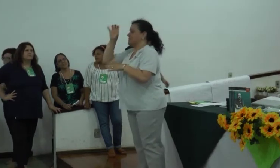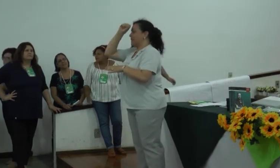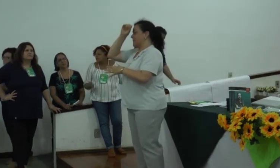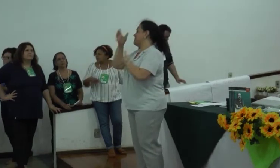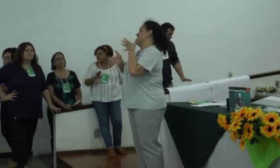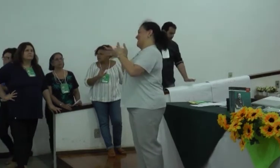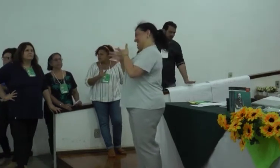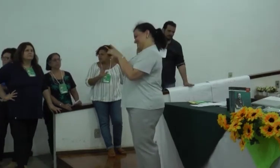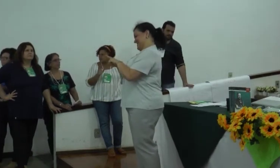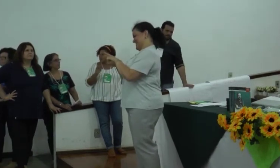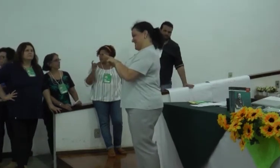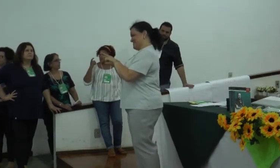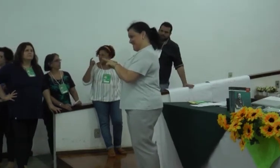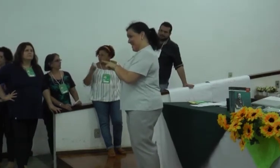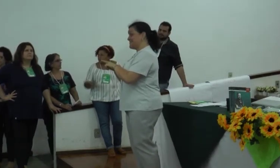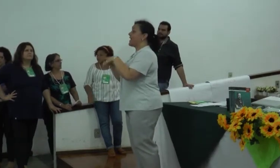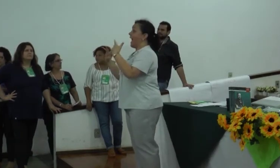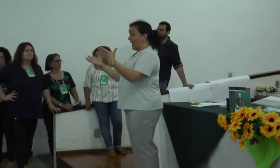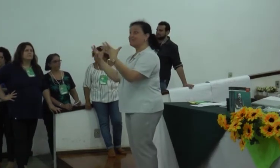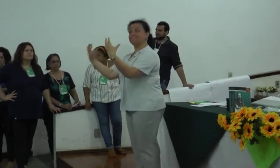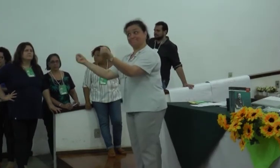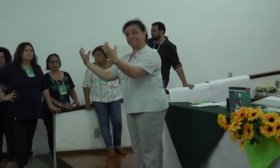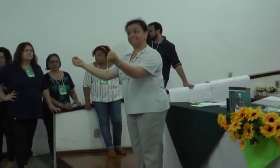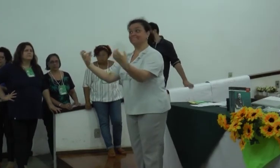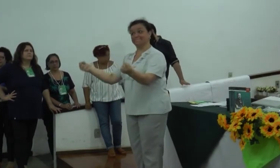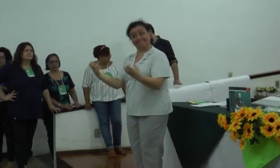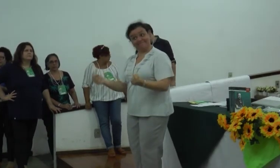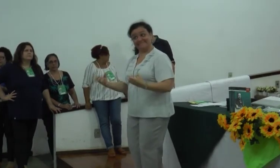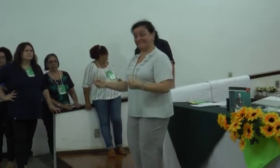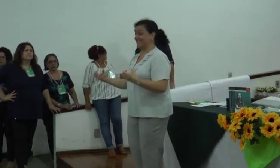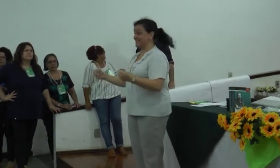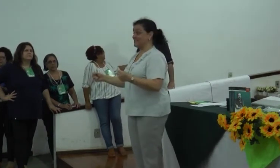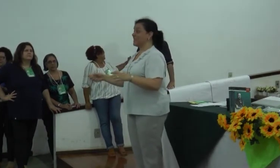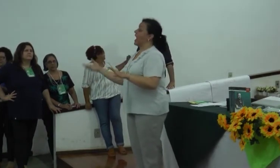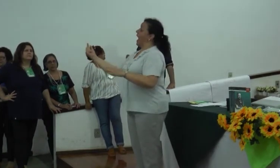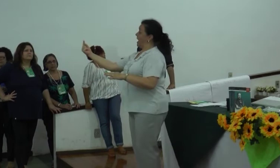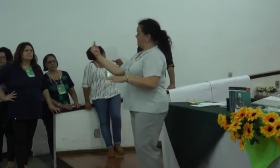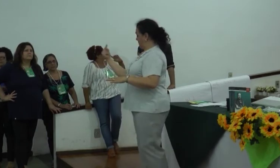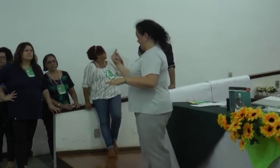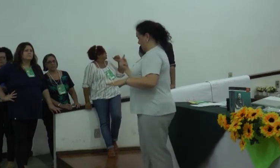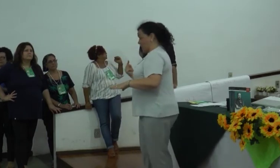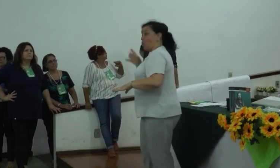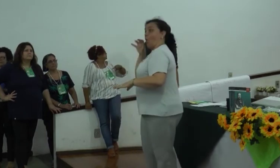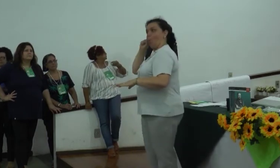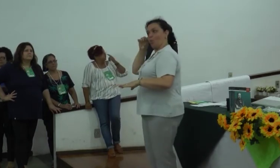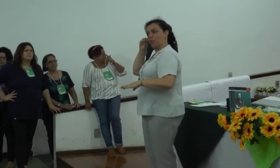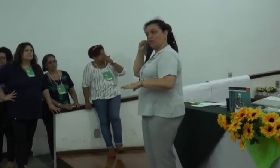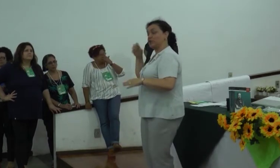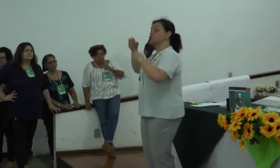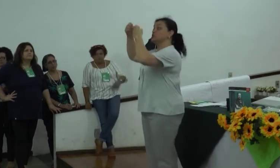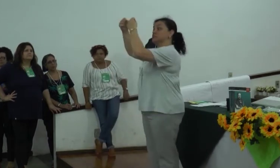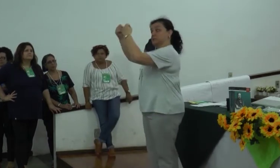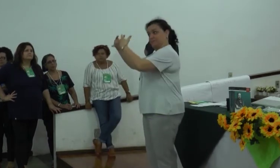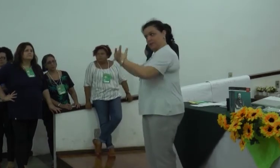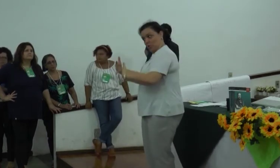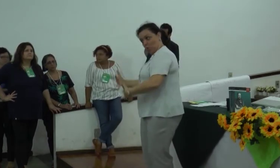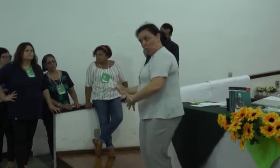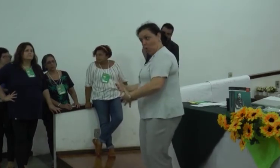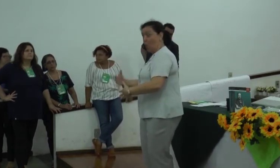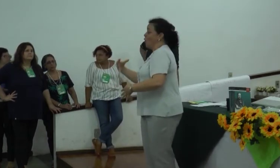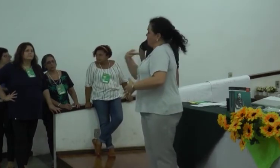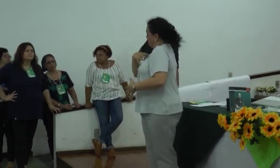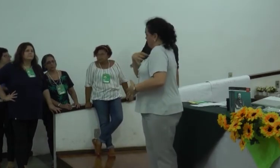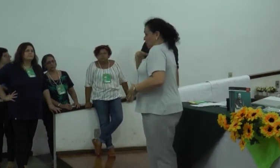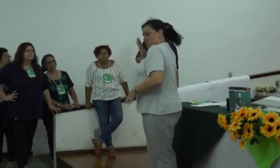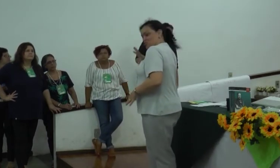reclamação, não. Eu acho que os ouvintes vão precisar realmente aprender a Libras, acertar, vir aqui na frente, né?